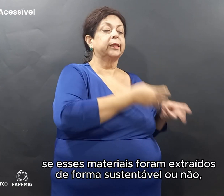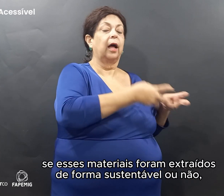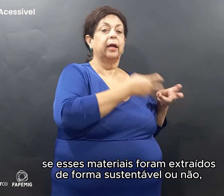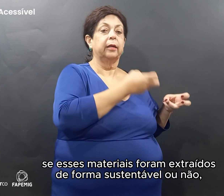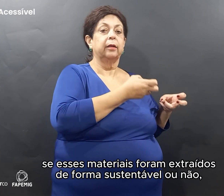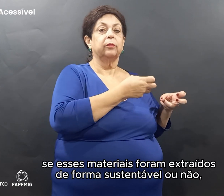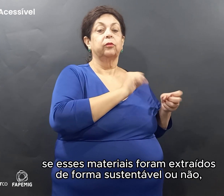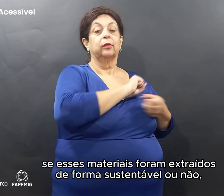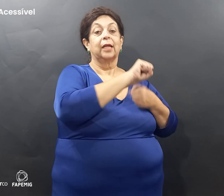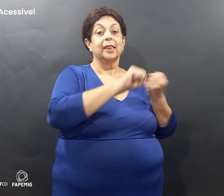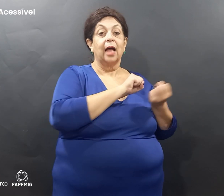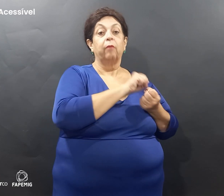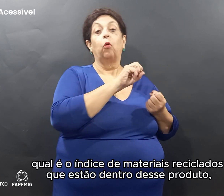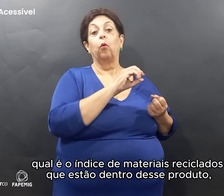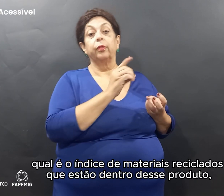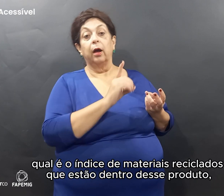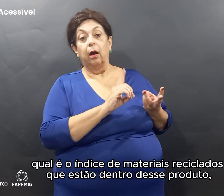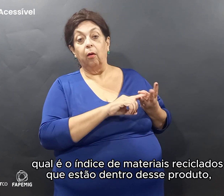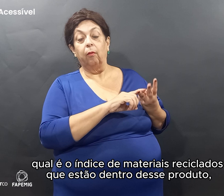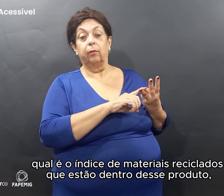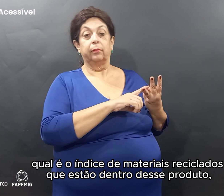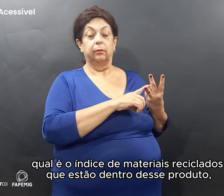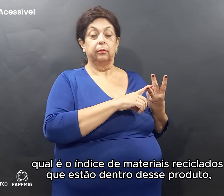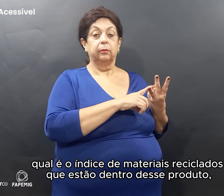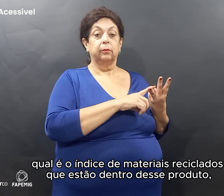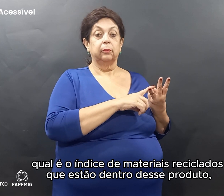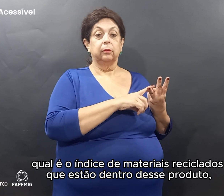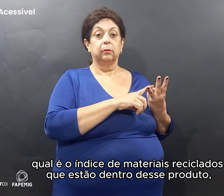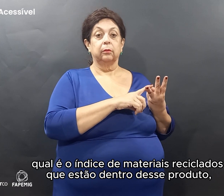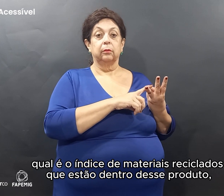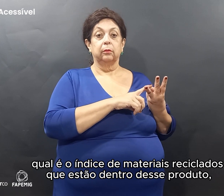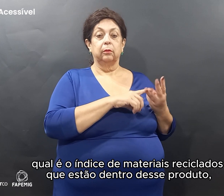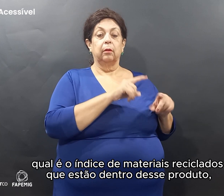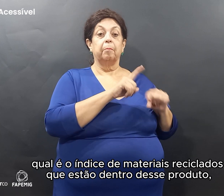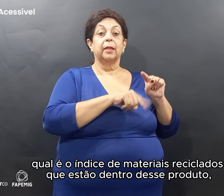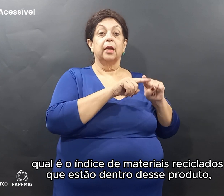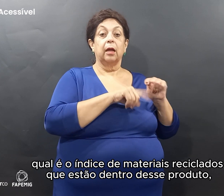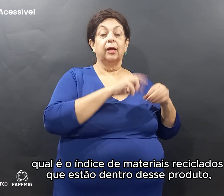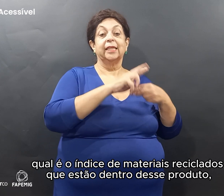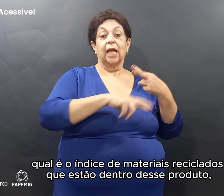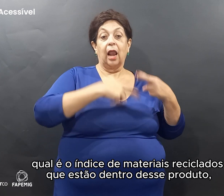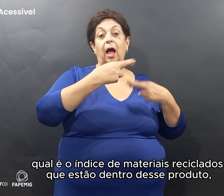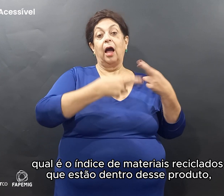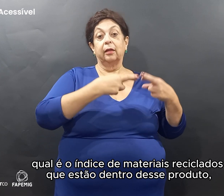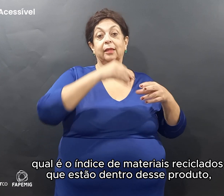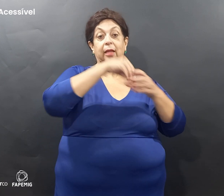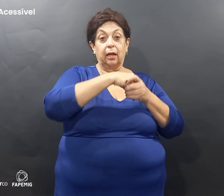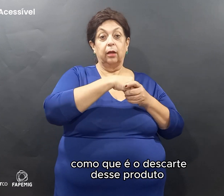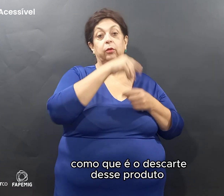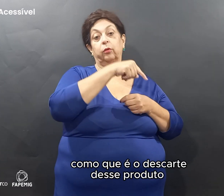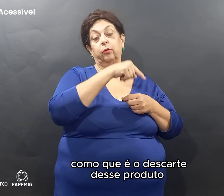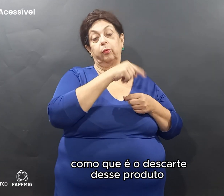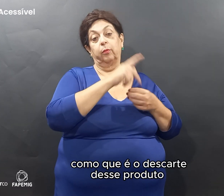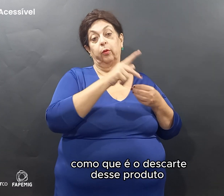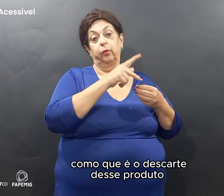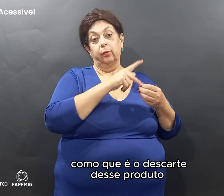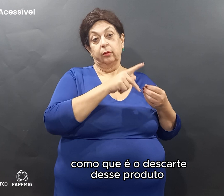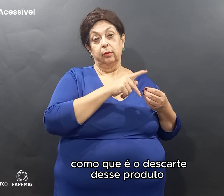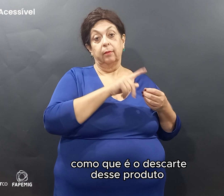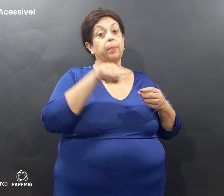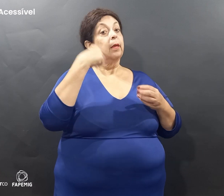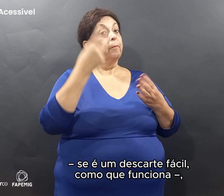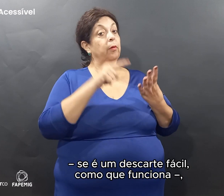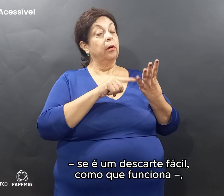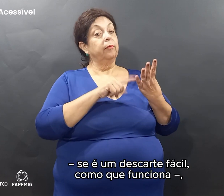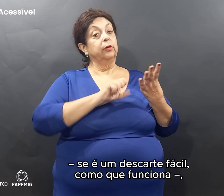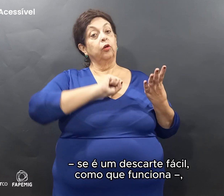extraídos de forma sustentável ou não, qual que é o índice de materiais reciclados que estão dentro desse produto, como que é o descarte desse